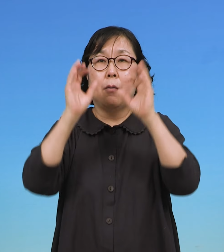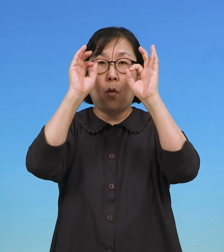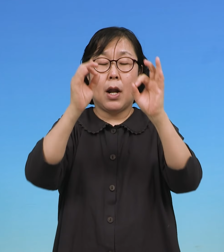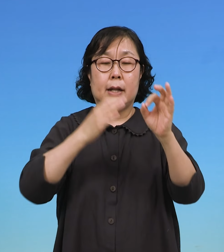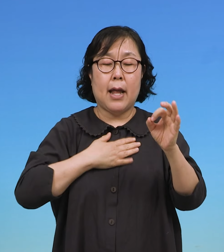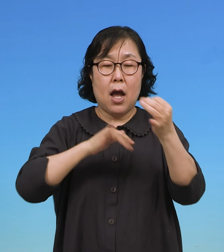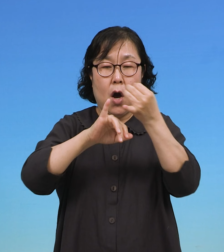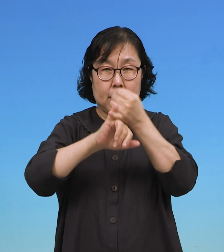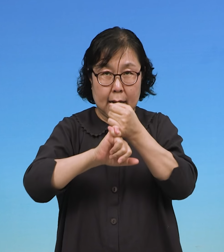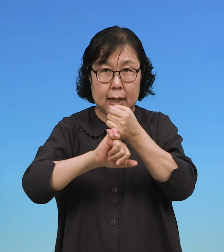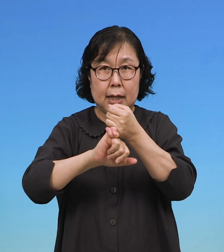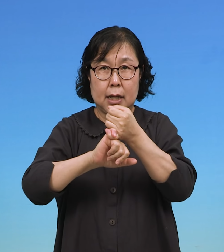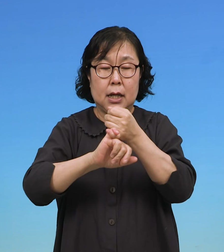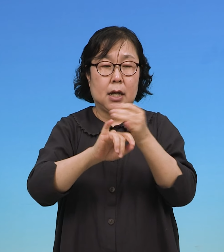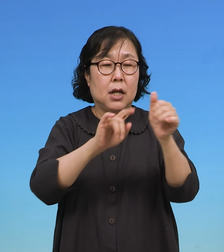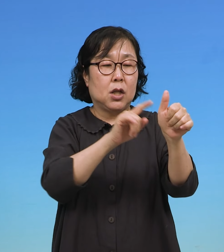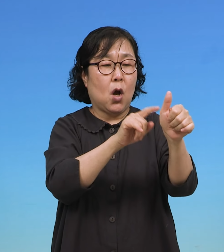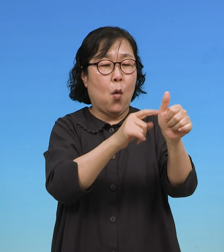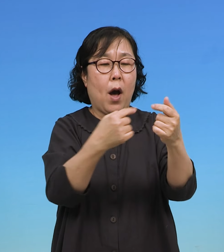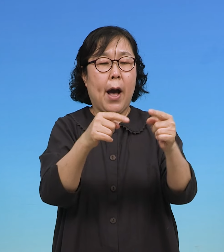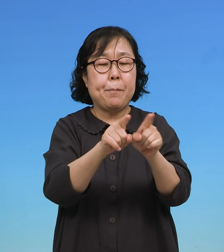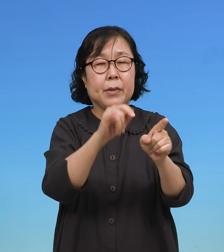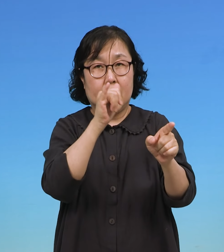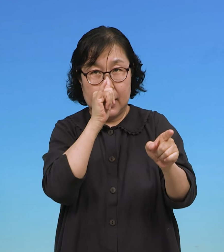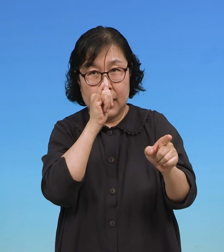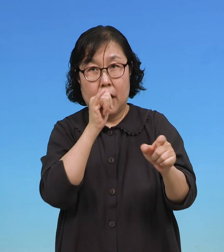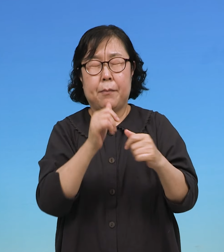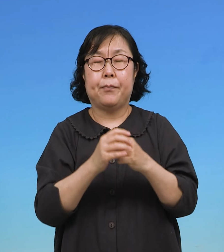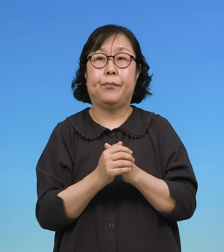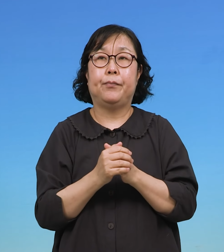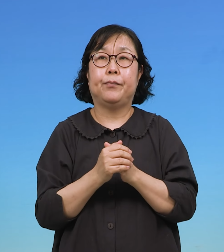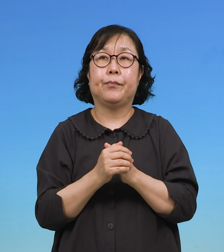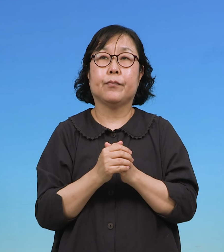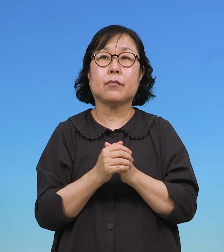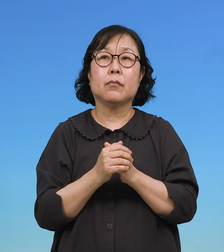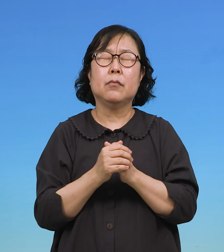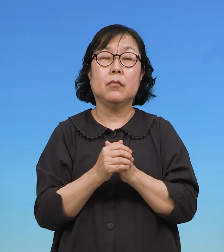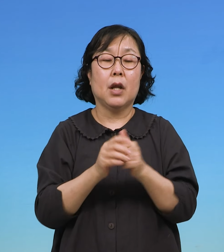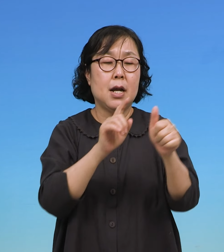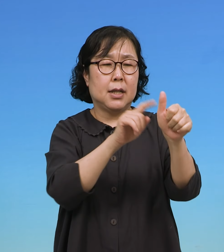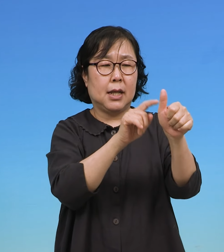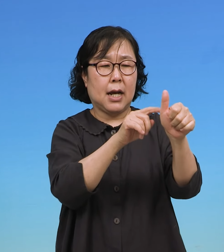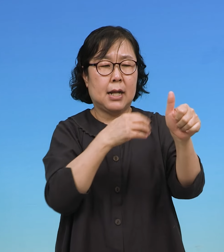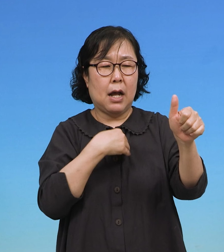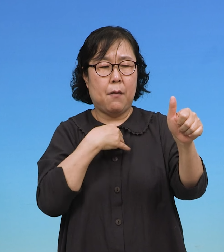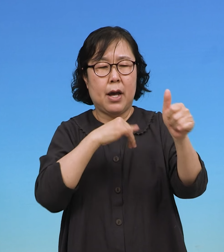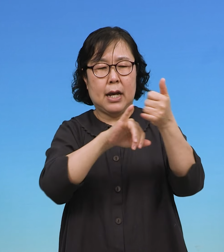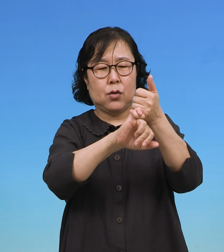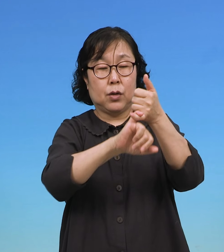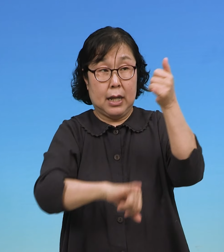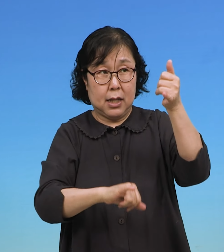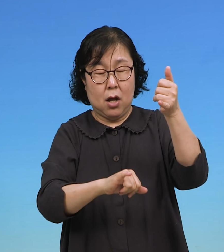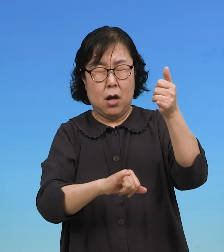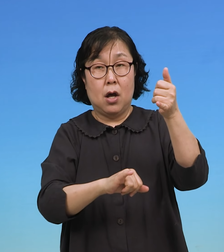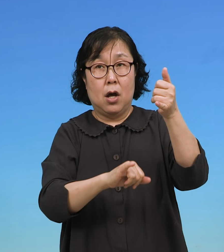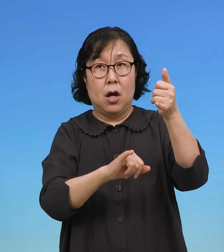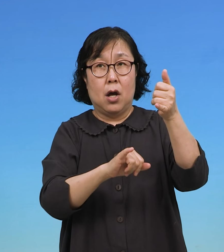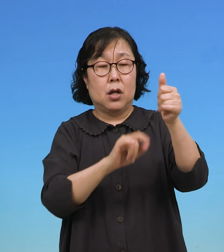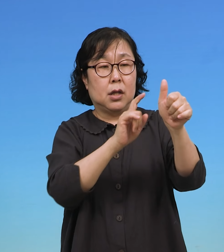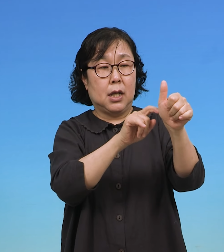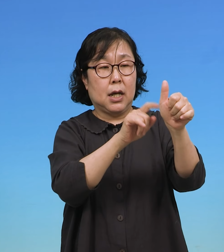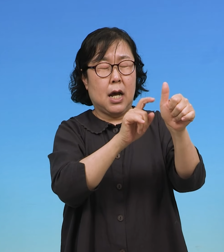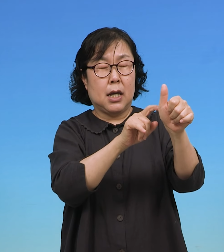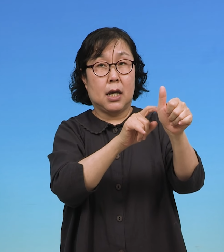주십니다. 4절, 보라, 내 언약이 너와 함께 있으니. 무슨 뜻입니까? 비록 네가 나와의 약속을